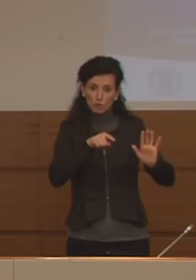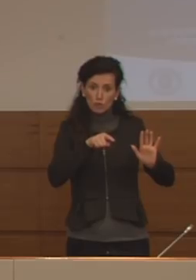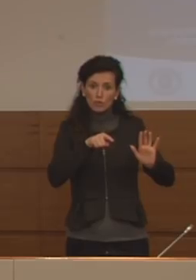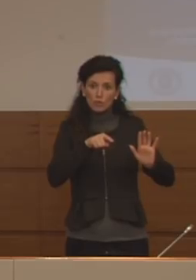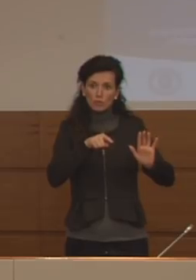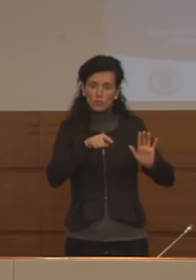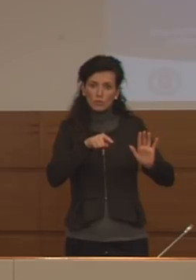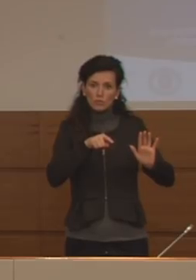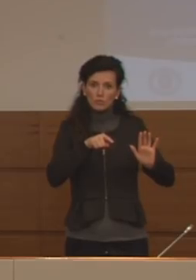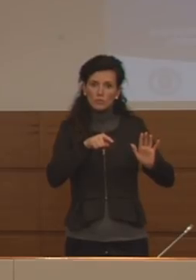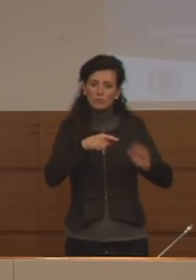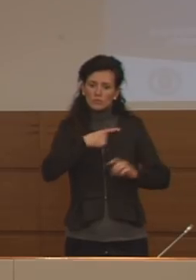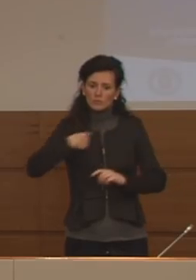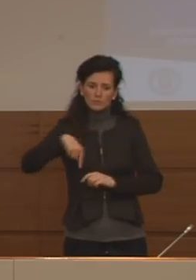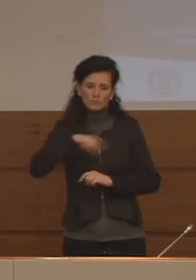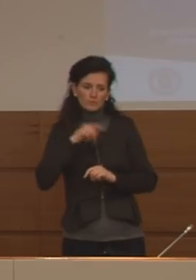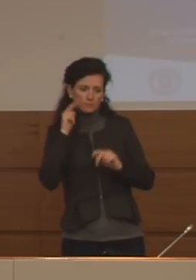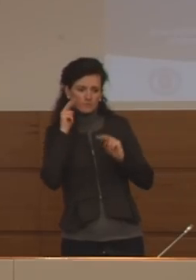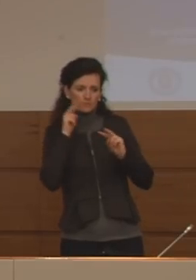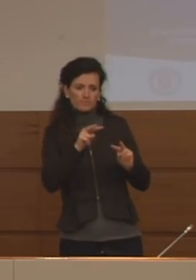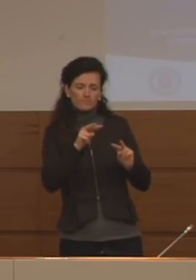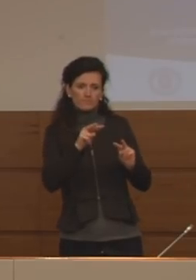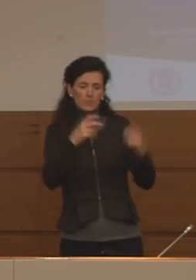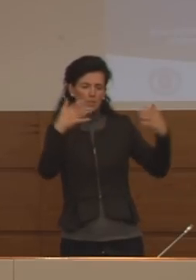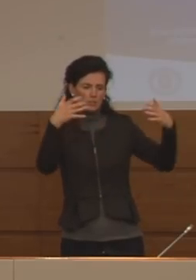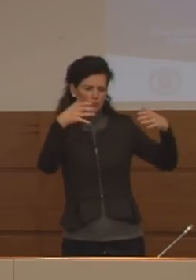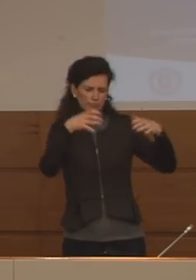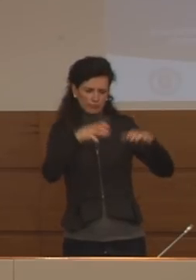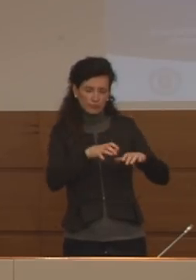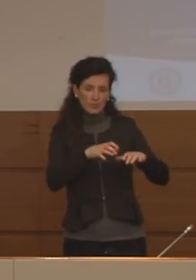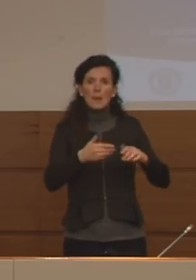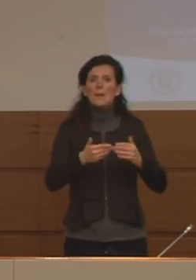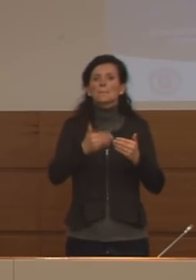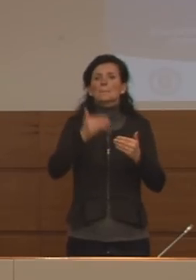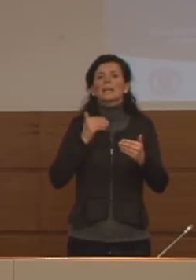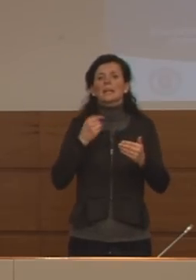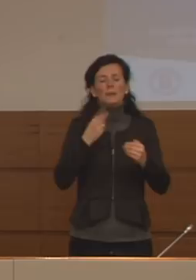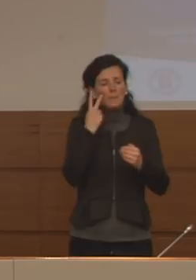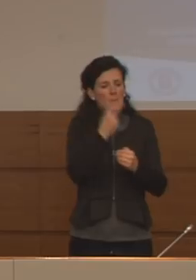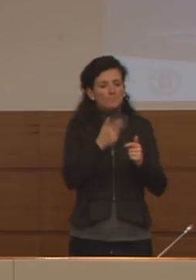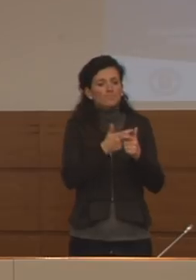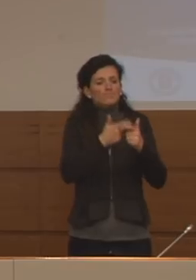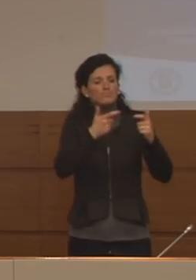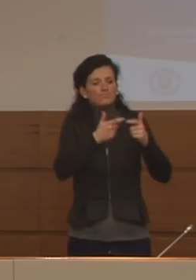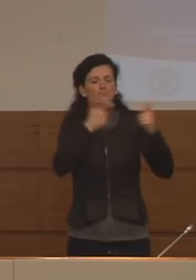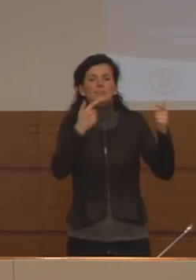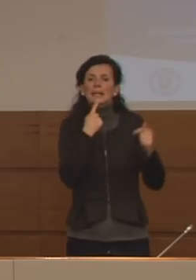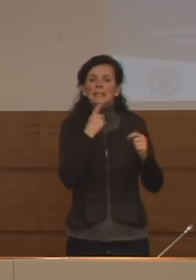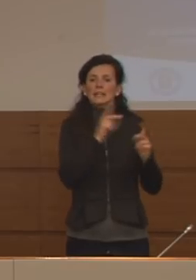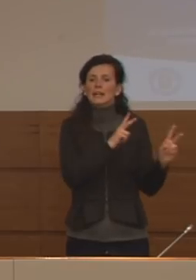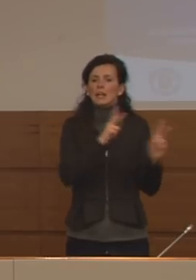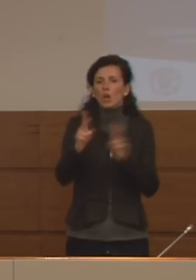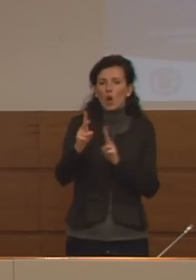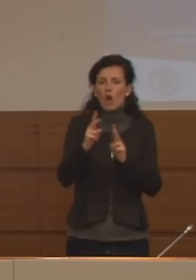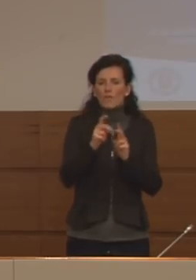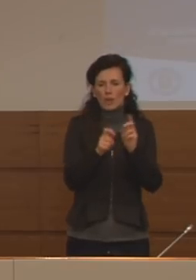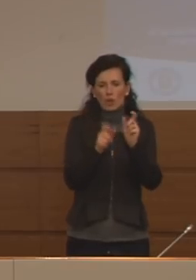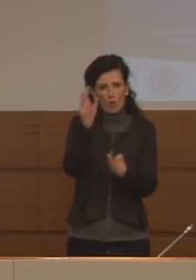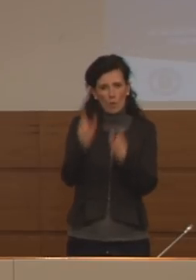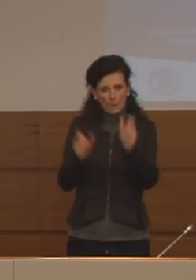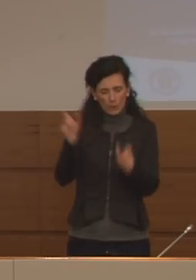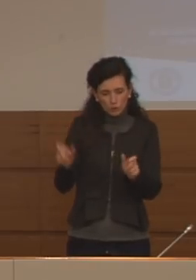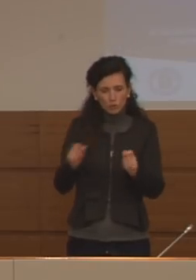una riduzione di quelli che sono gli incrementi di incrementi dei ricoverati gli